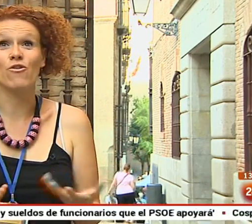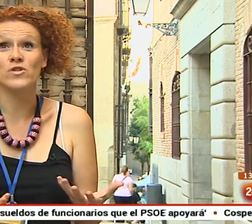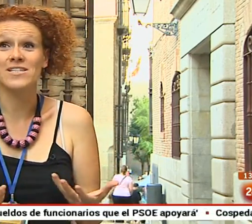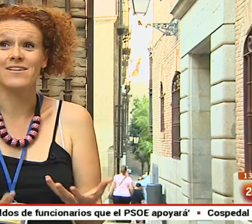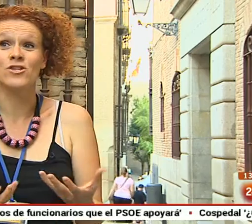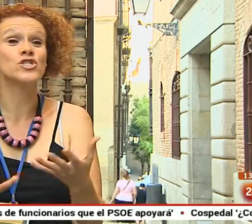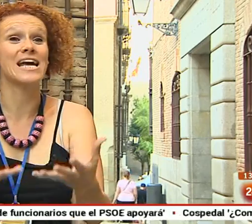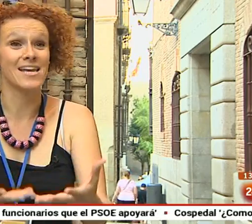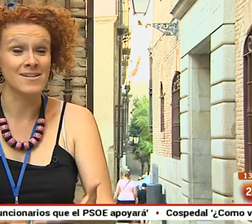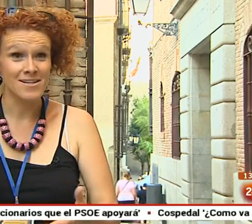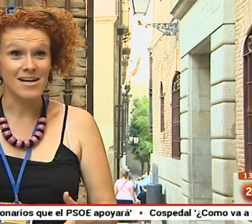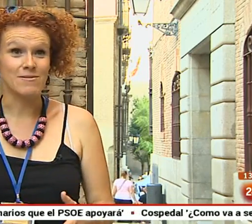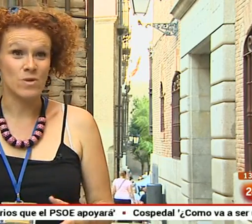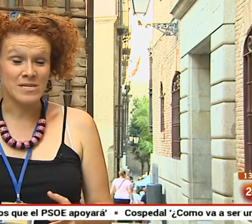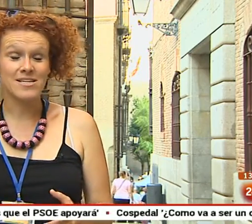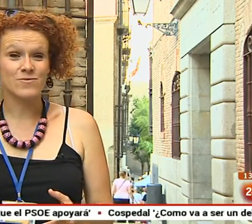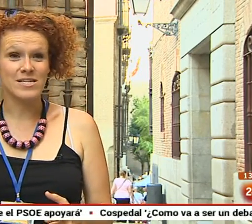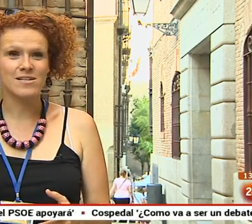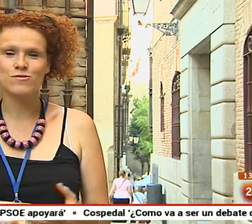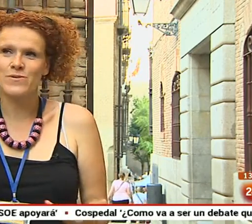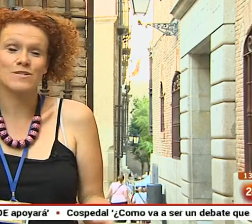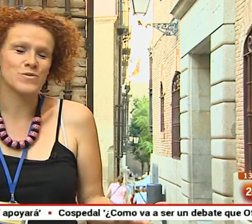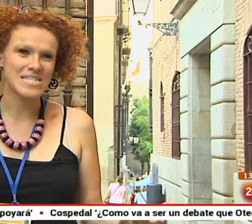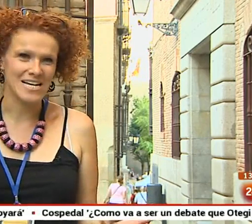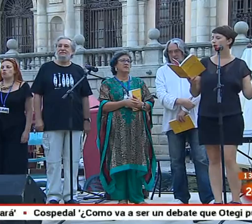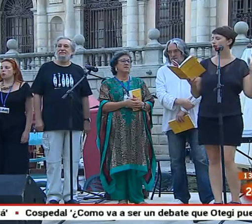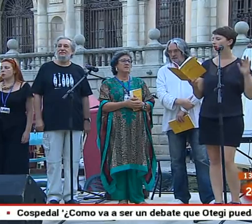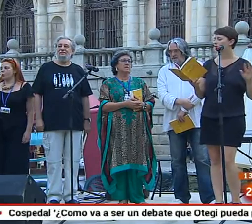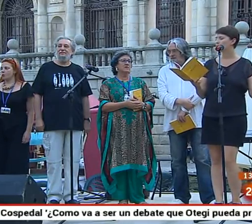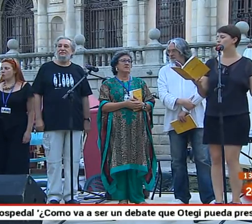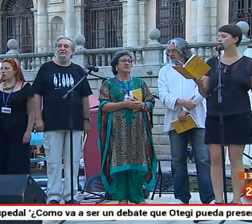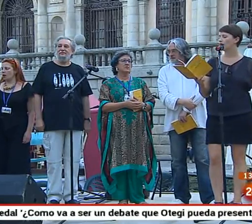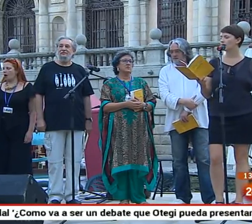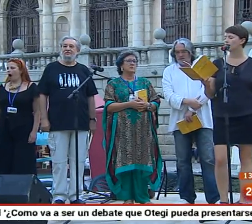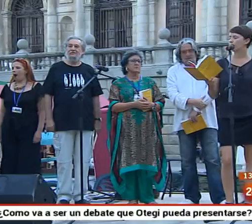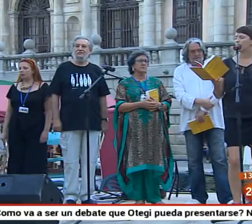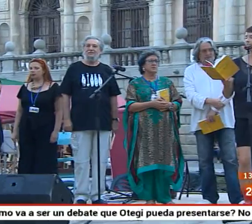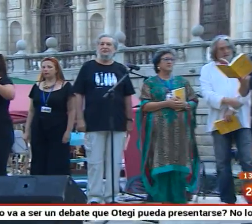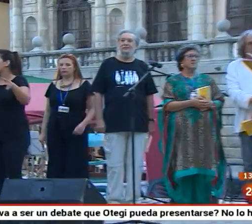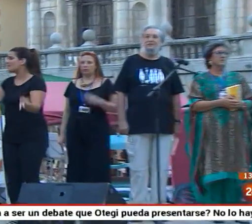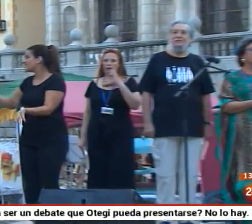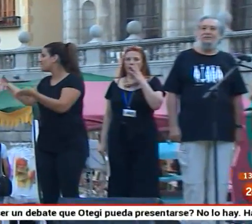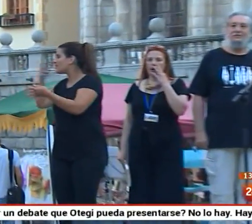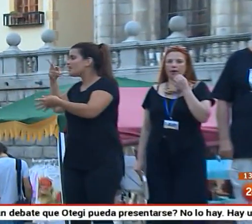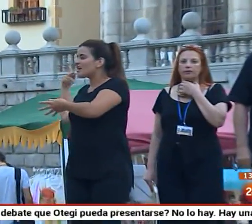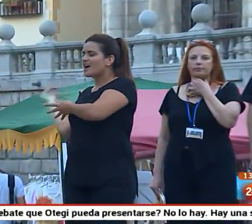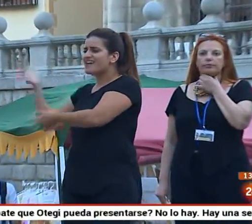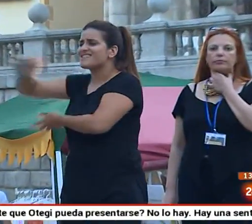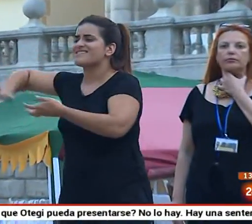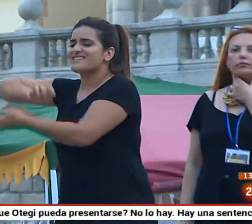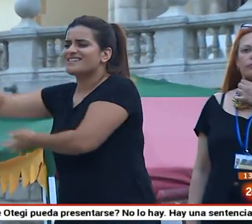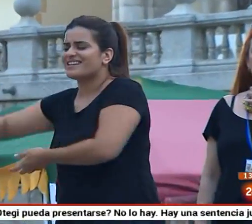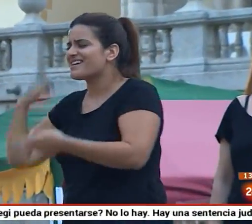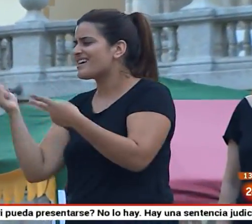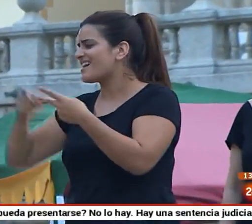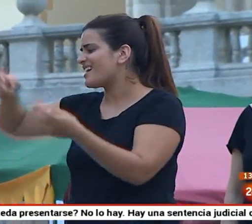signos y hago cosas que no se harían habitualmente en lengua de signos, pero es que es poesía. Y así Virginia Hernández o Ana Laura Rodríguez van creando algo que